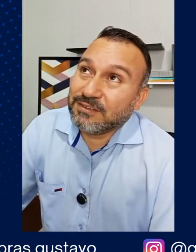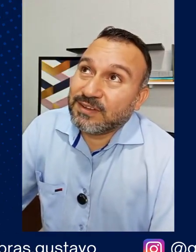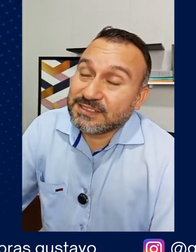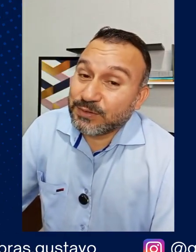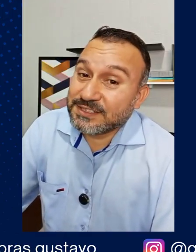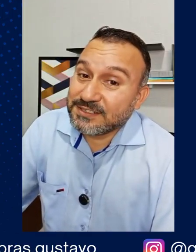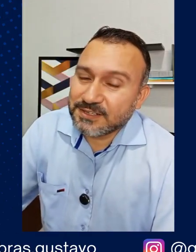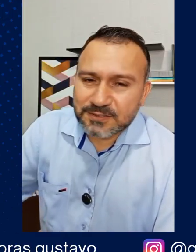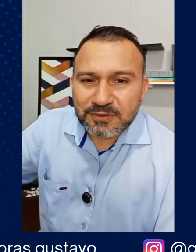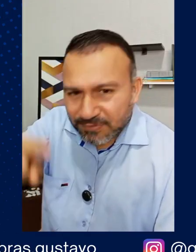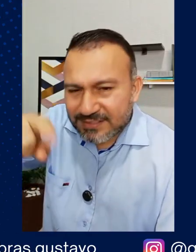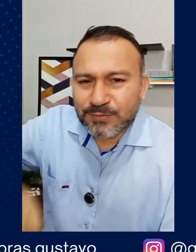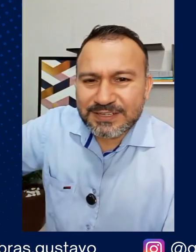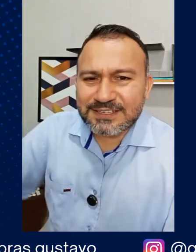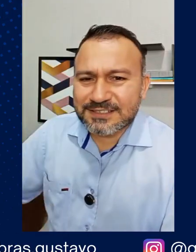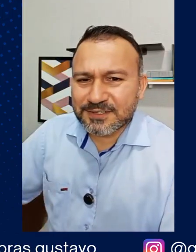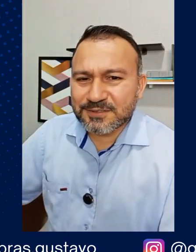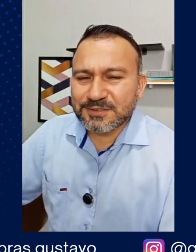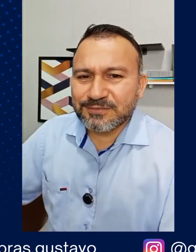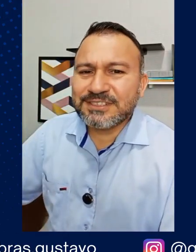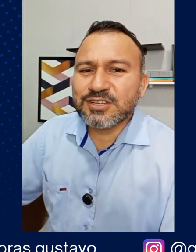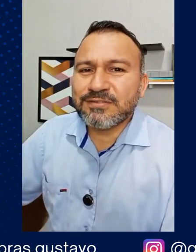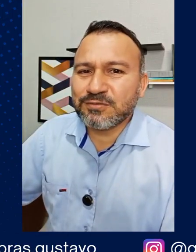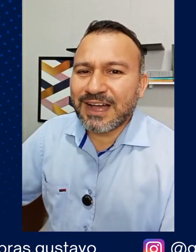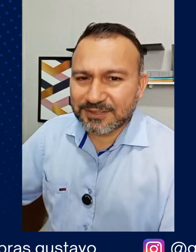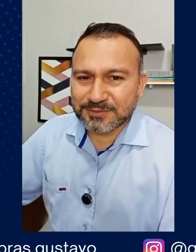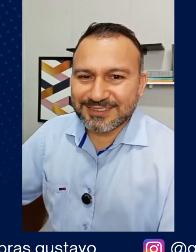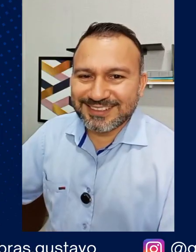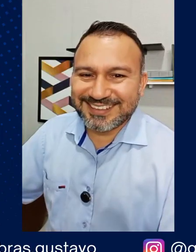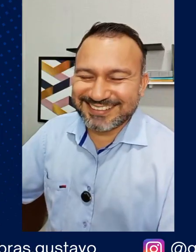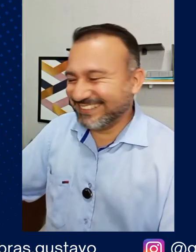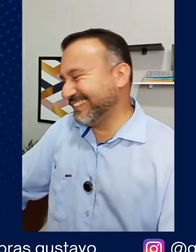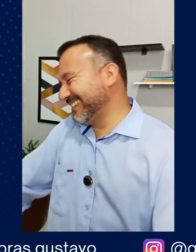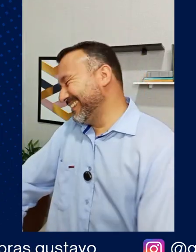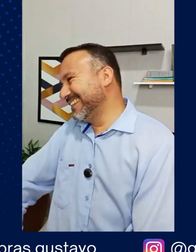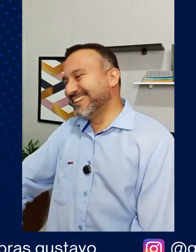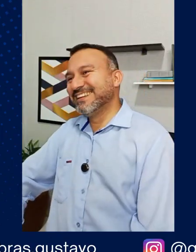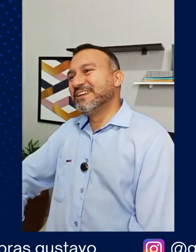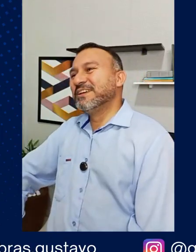eu tô aqui fazendo um exercício. Faz algum exercício. Você já viu um rato?